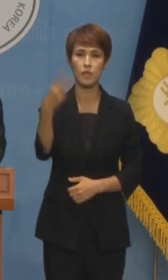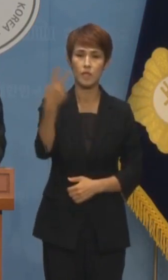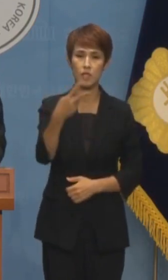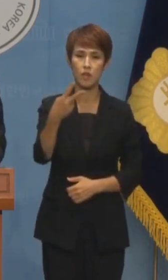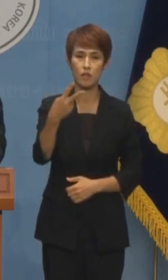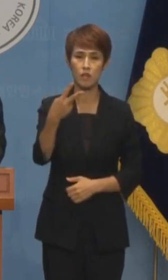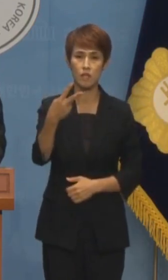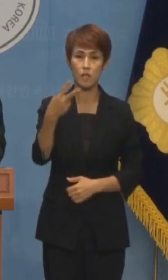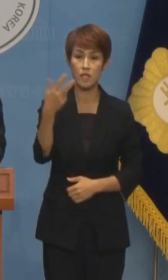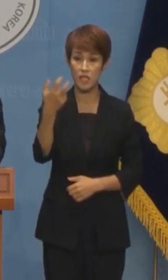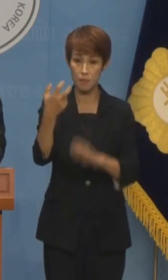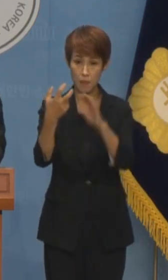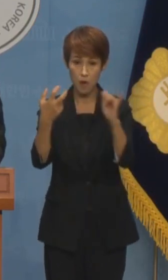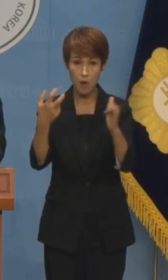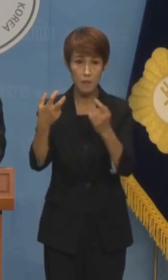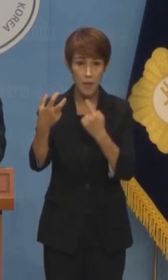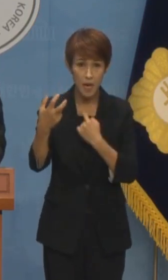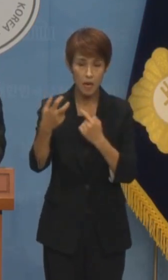2,070명에서